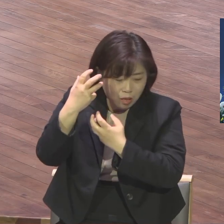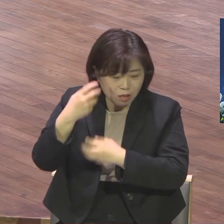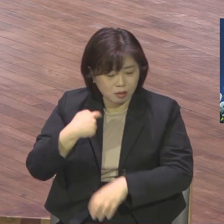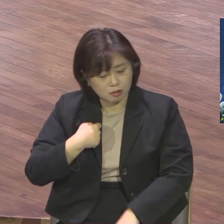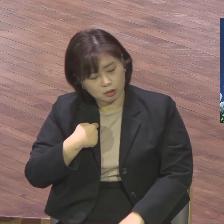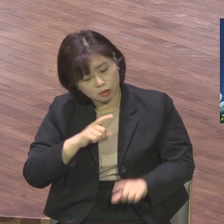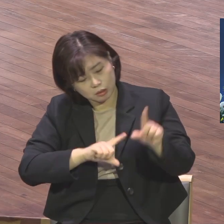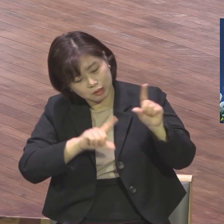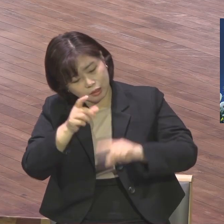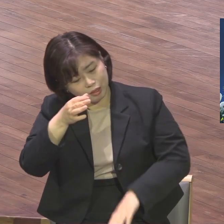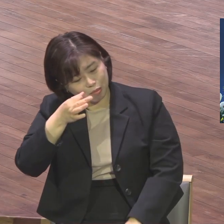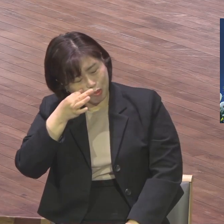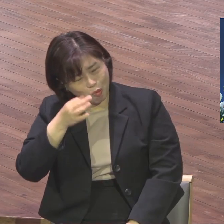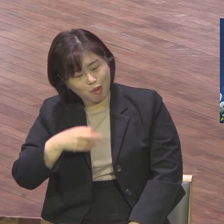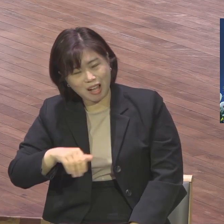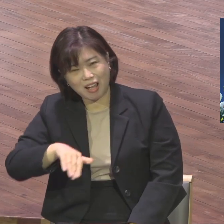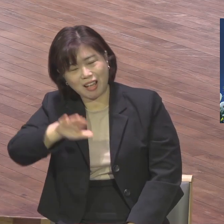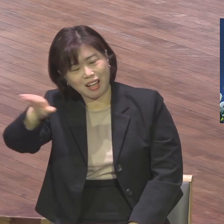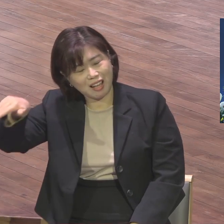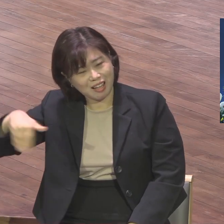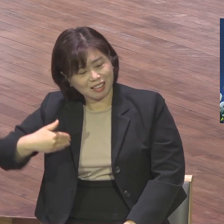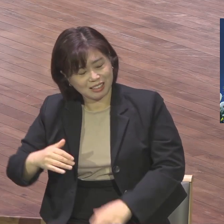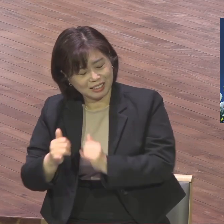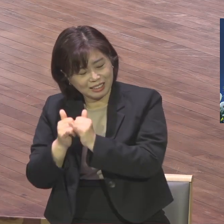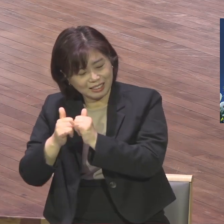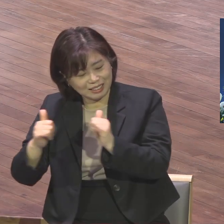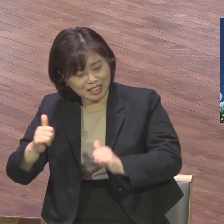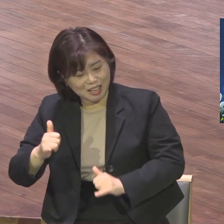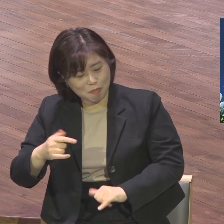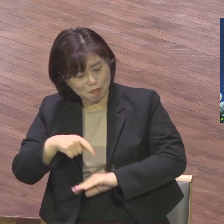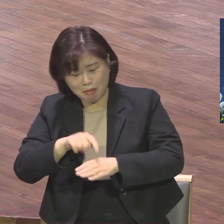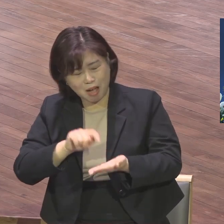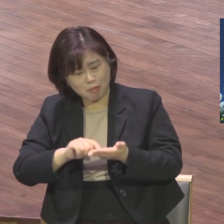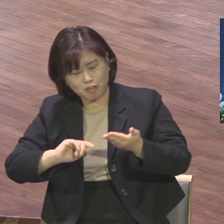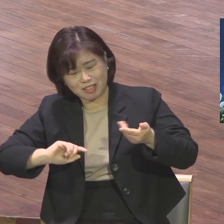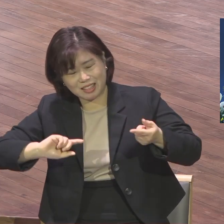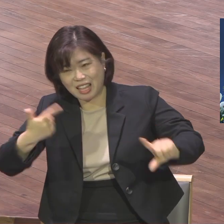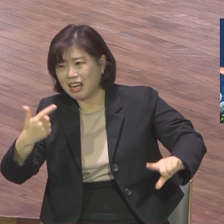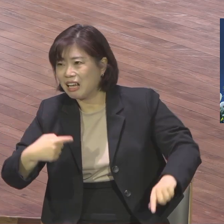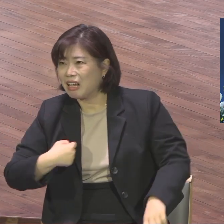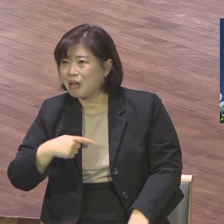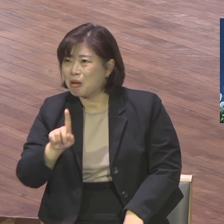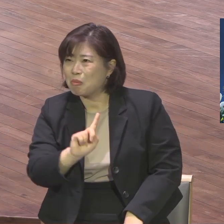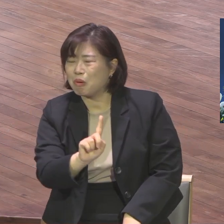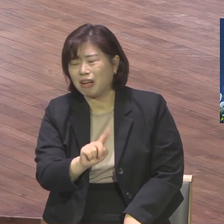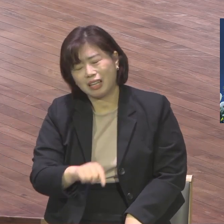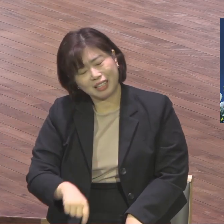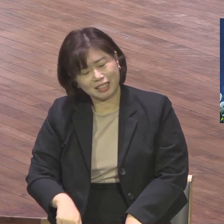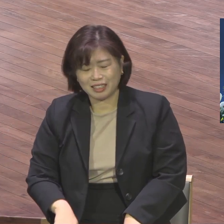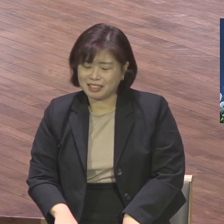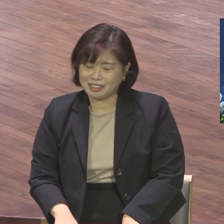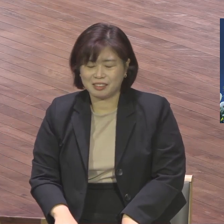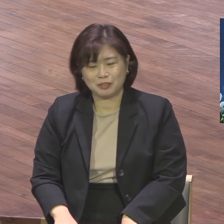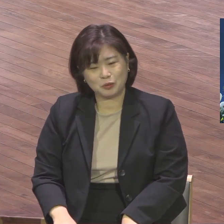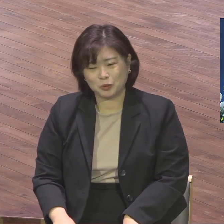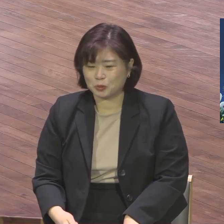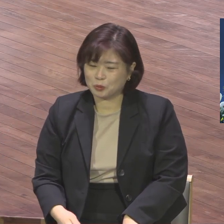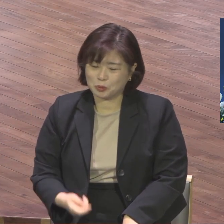국민의 정서를 그렇게 모르냐? 아부한다고 그 생명 오래 가냐? 다 잘리잖아요.